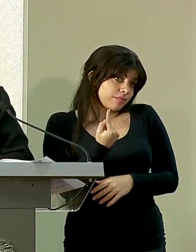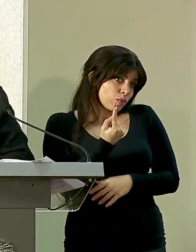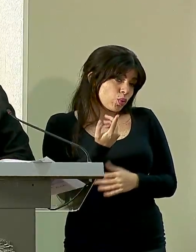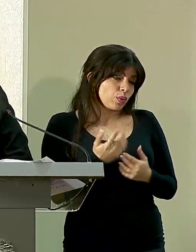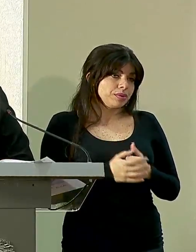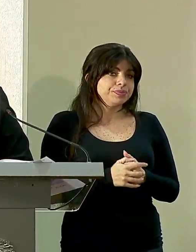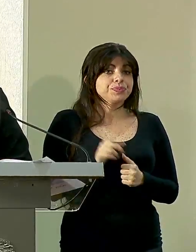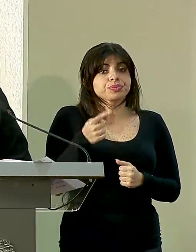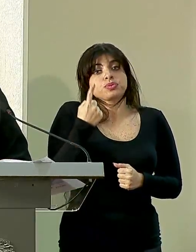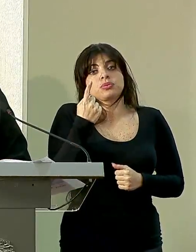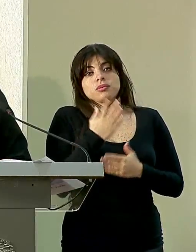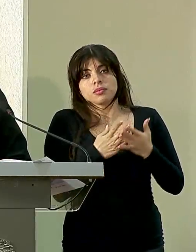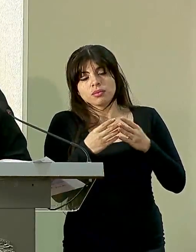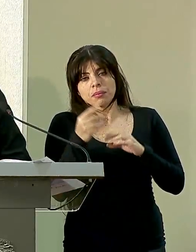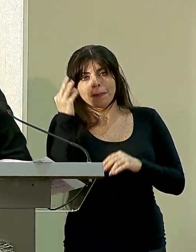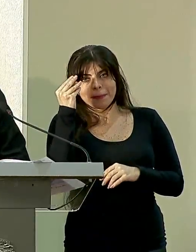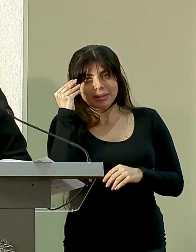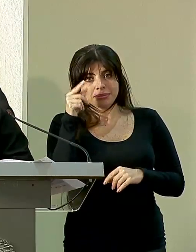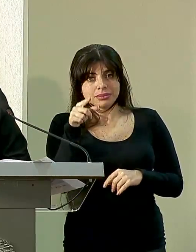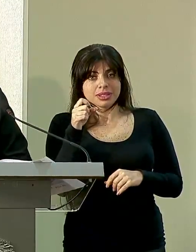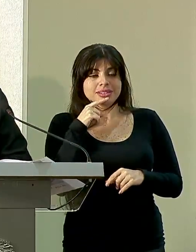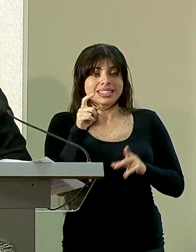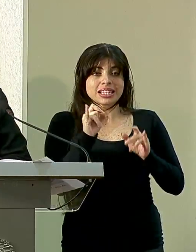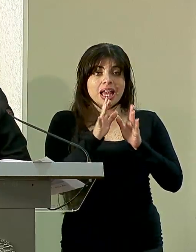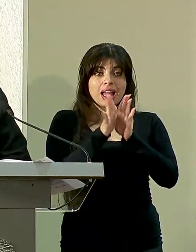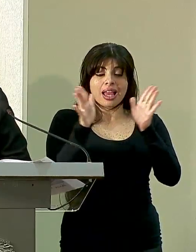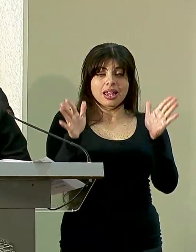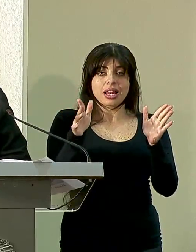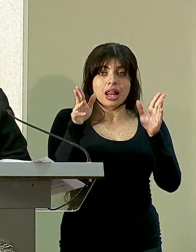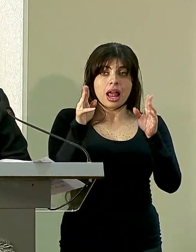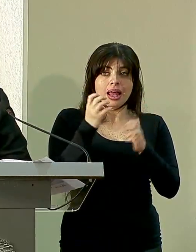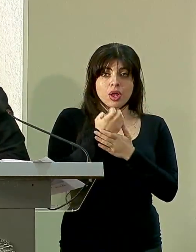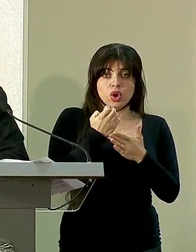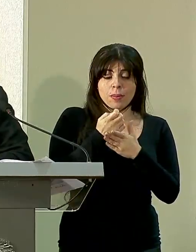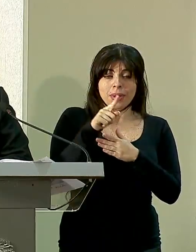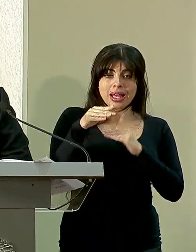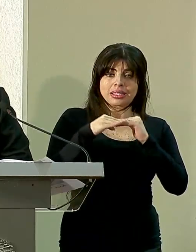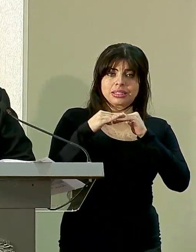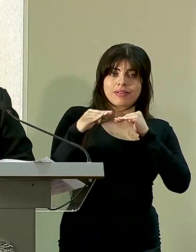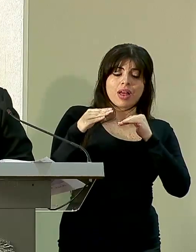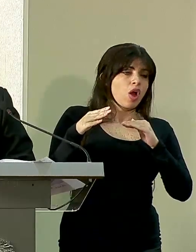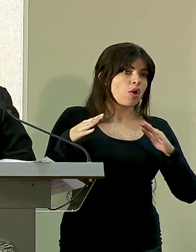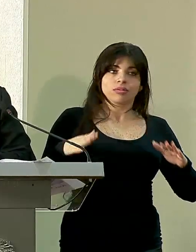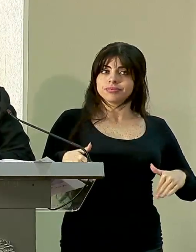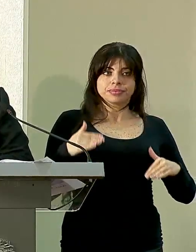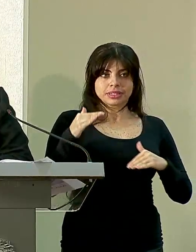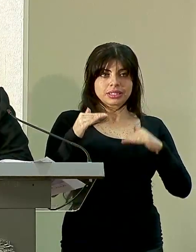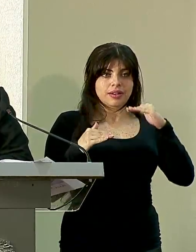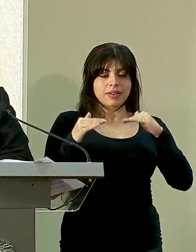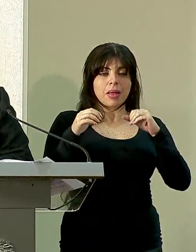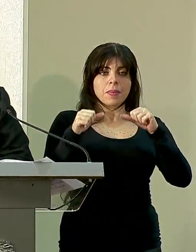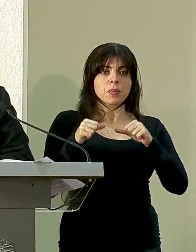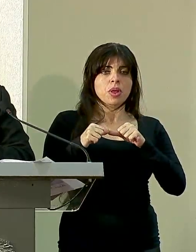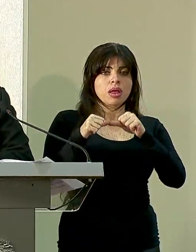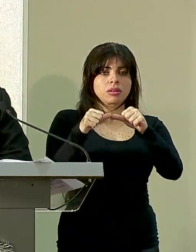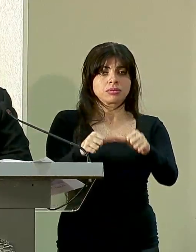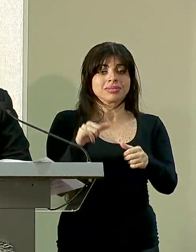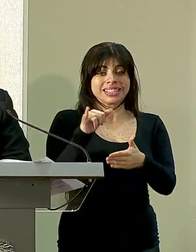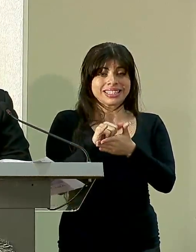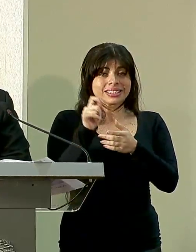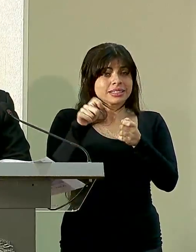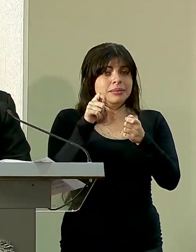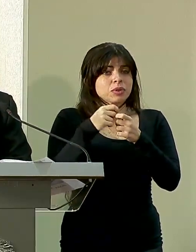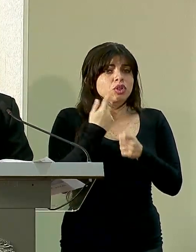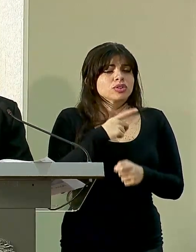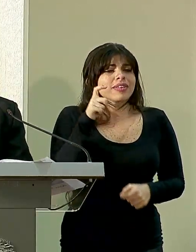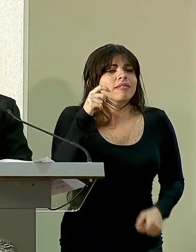bien. Uno de los pensamientos es si macroeconómicamente esta estabilidad o relativa inestabilidad se podría mantener. Es que justamente